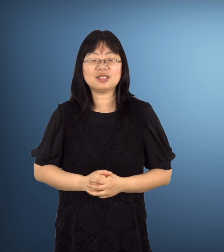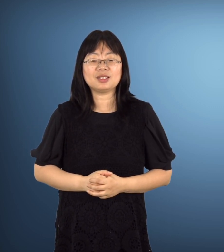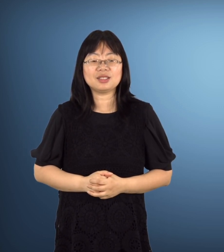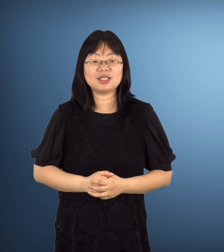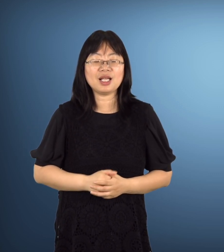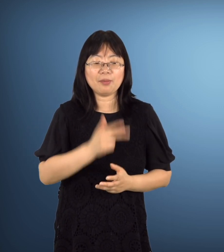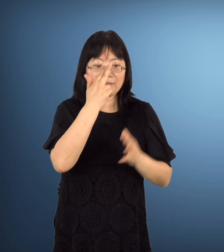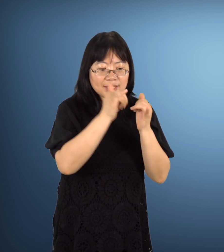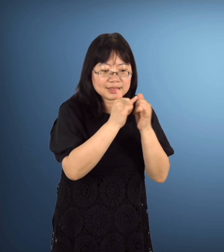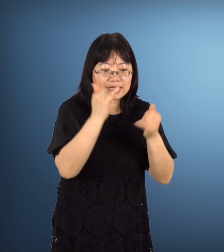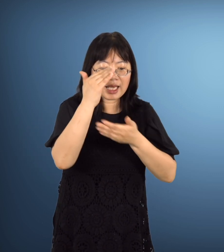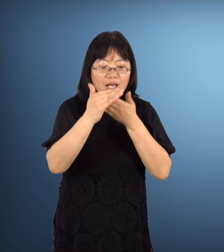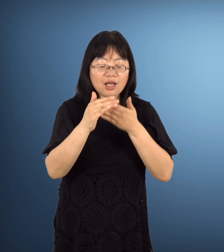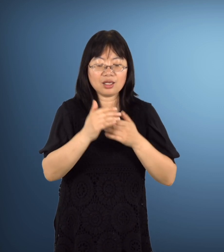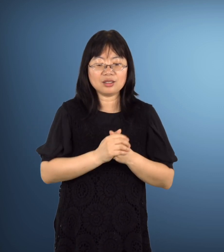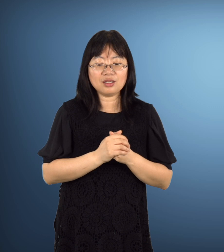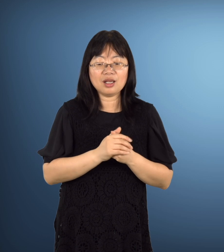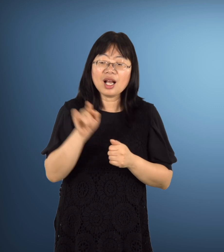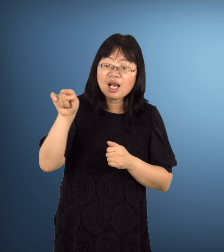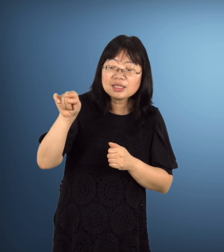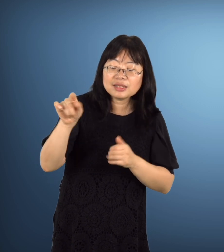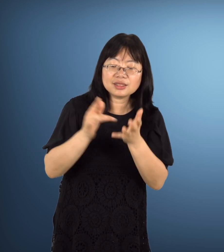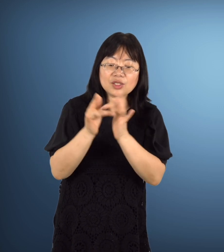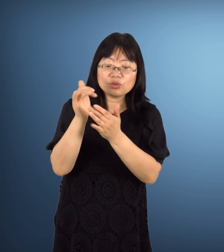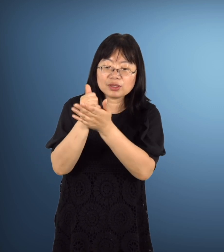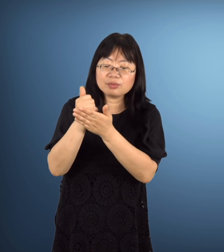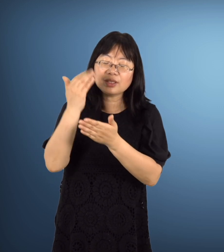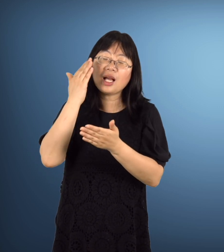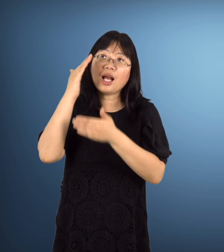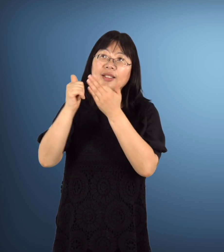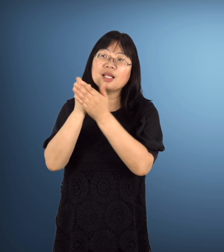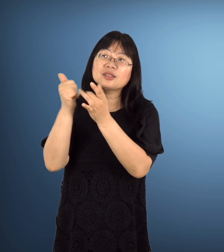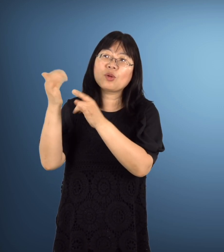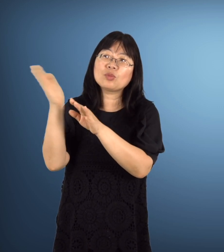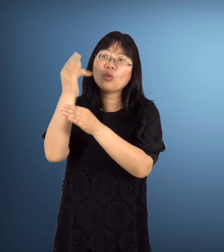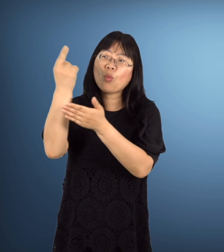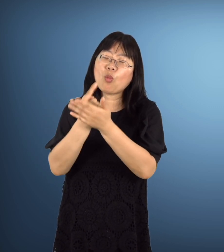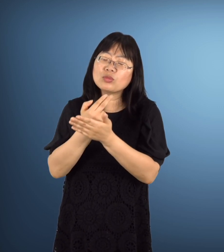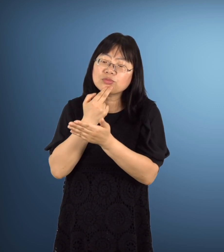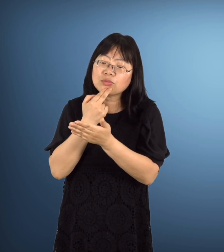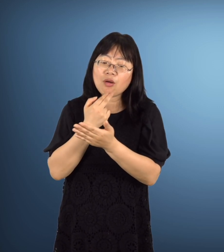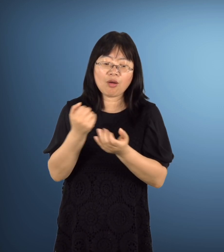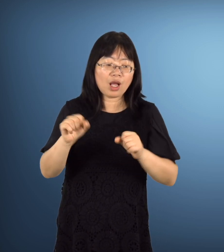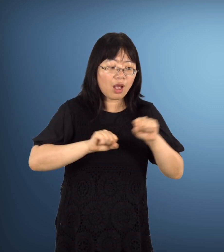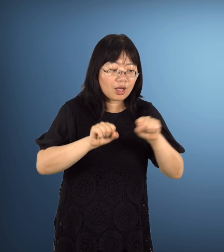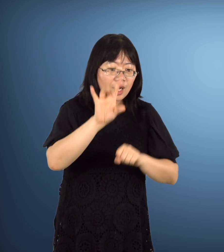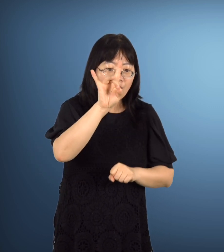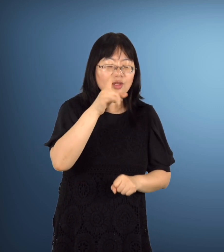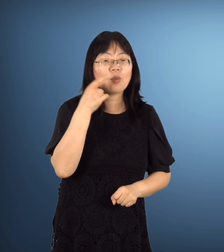사람이 하나님께로부터 오지 아니하였으면 아무 일도 할 수 없으리이다. 자, 보세요. 이 사람이